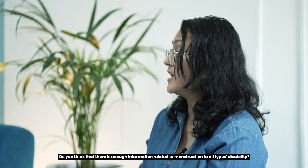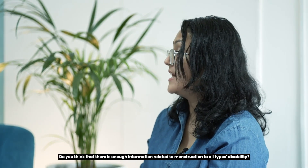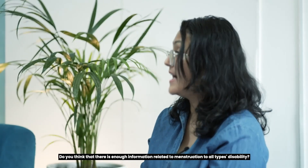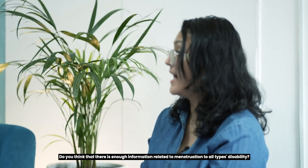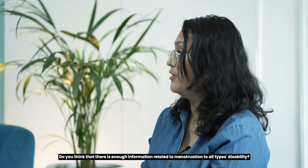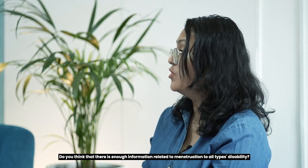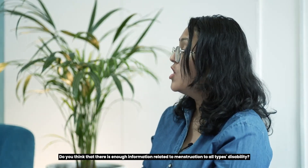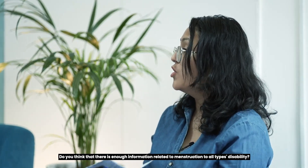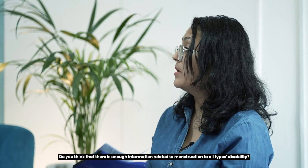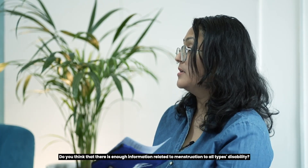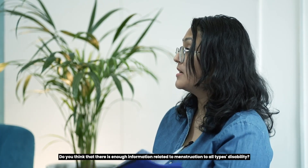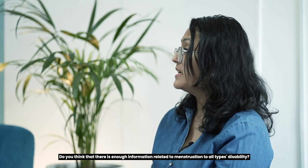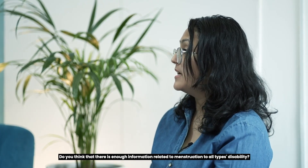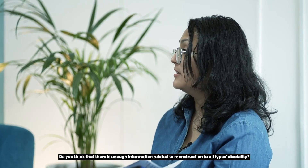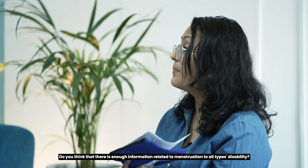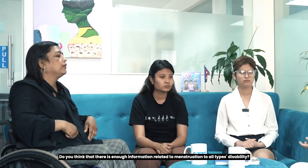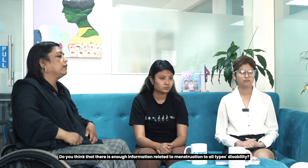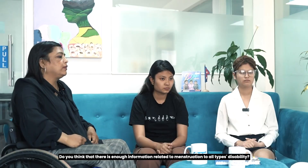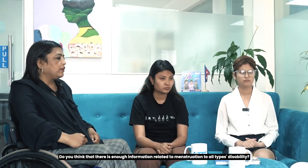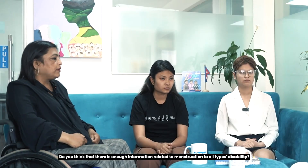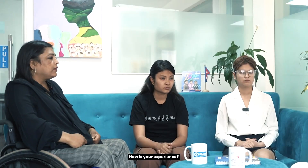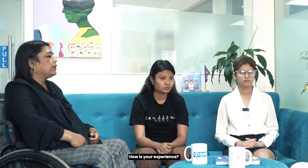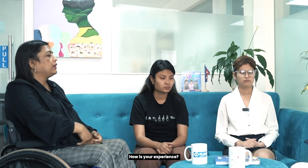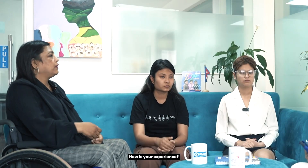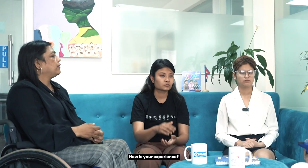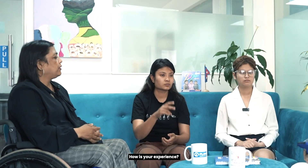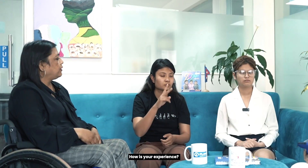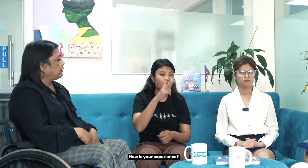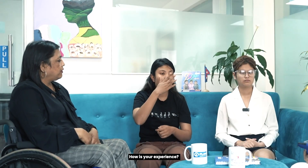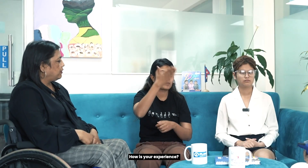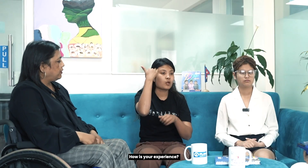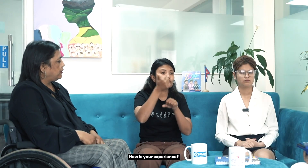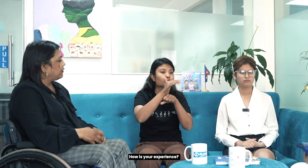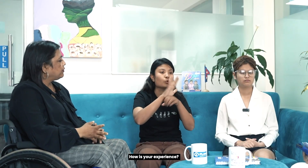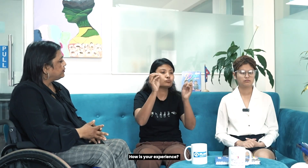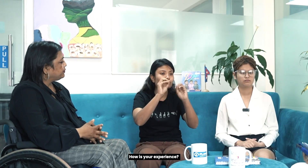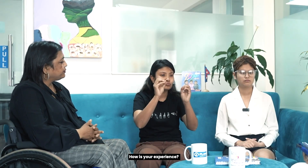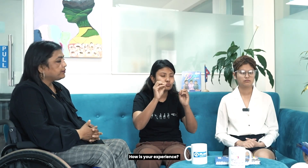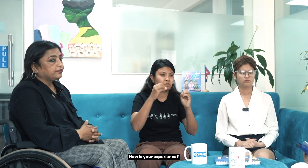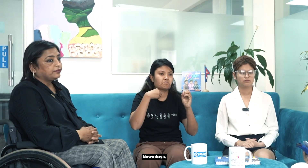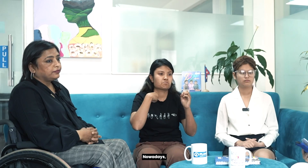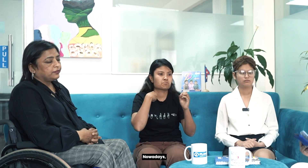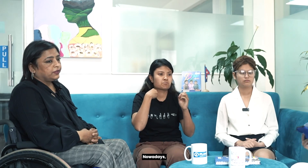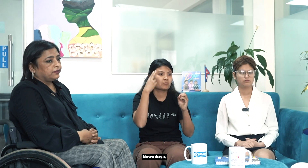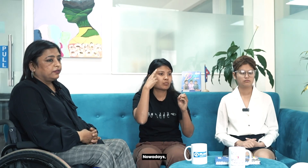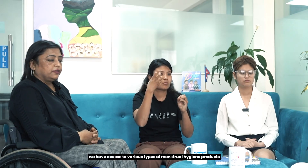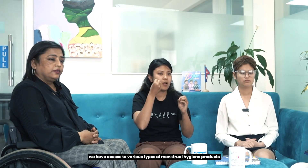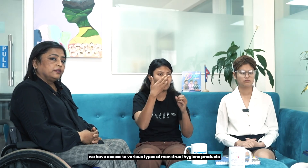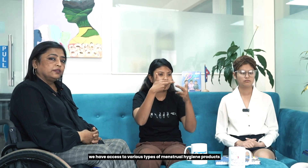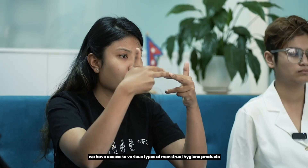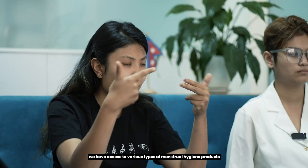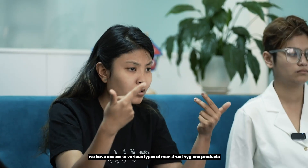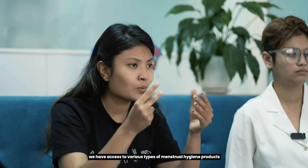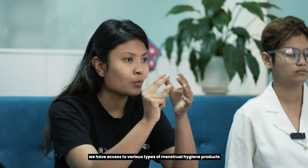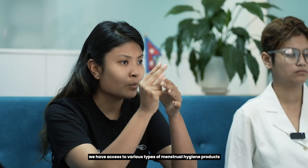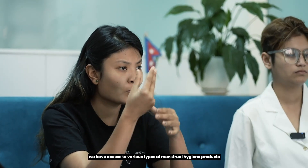पर्याप्त सूचना जानकारीहरू उपलब्ध छन् कि छैनन् तपाईँको अनुभव भोगाई चाहिँ कस्तो छ हजुर यस्तो छ अब हाम्रो